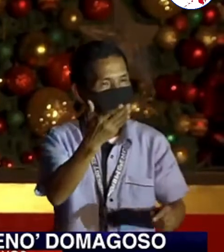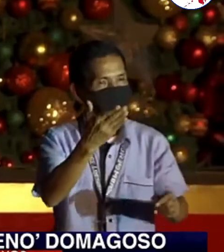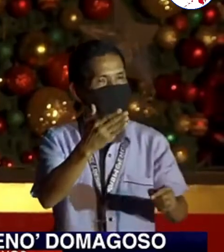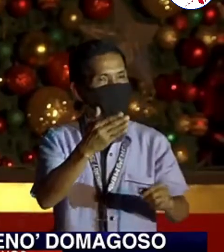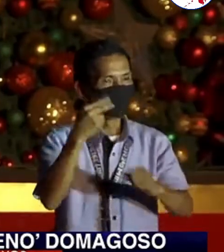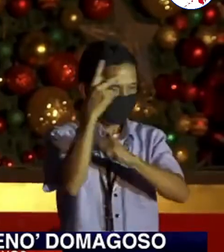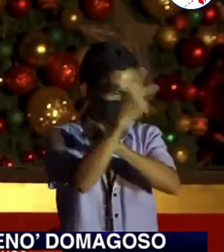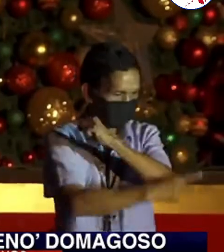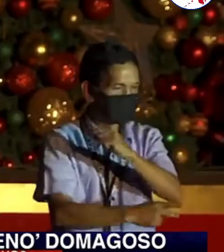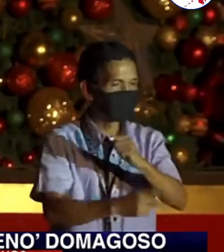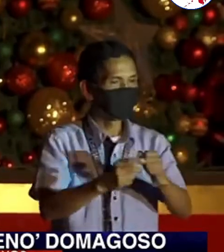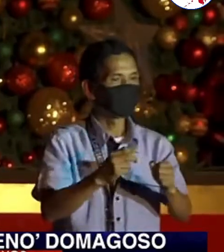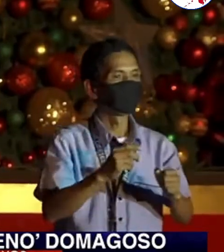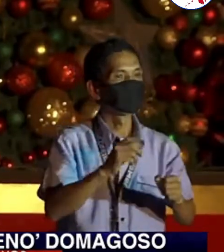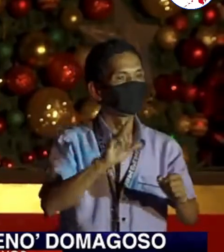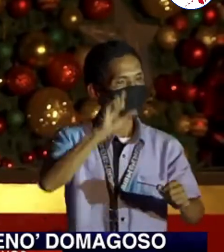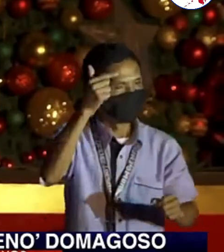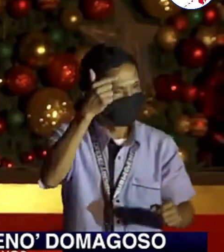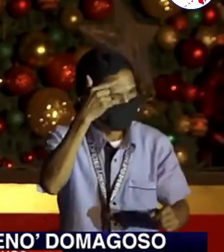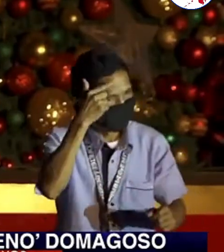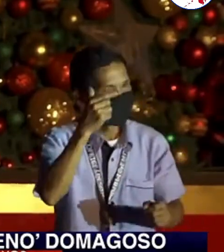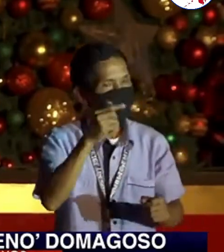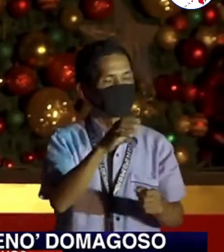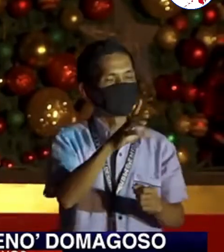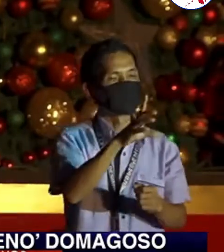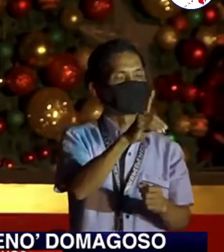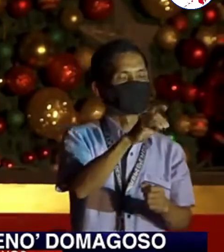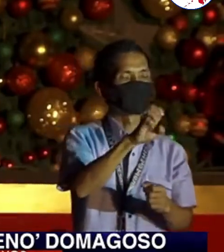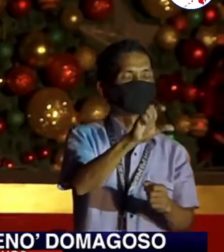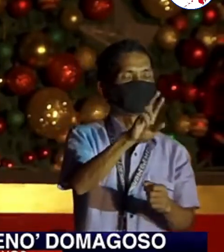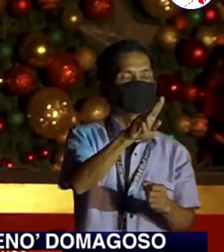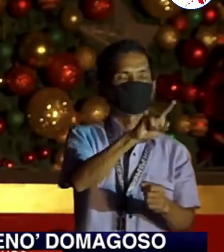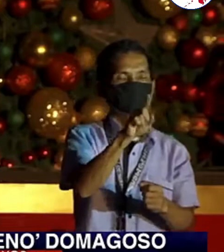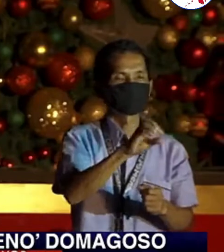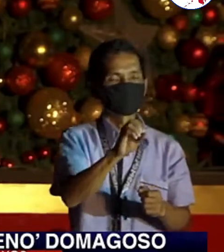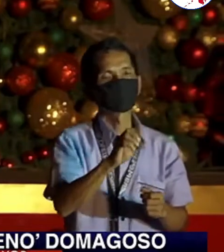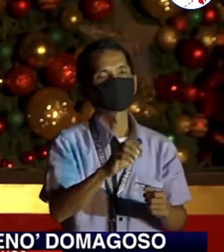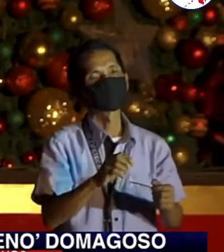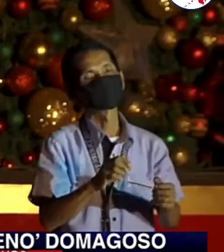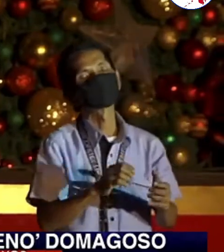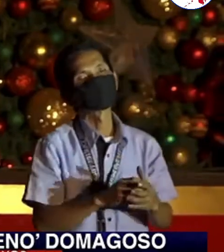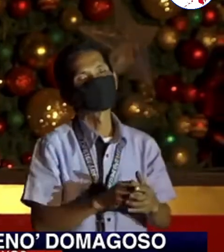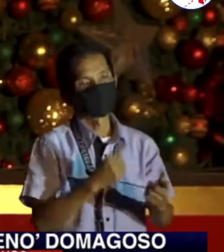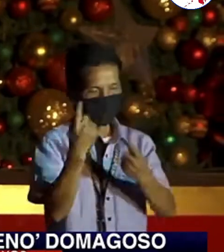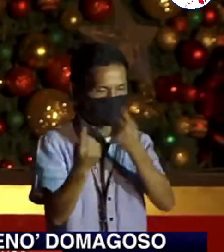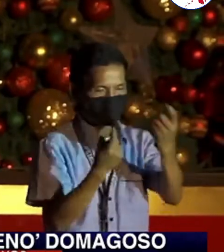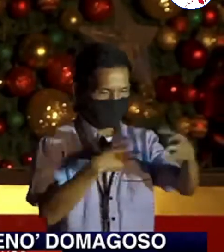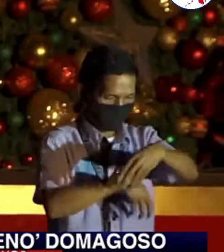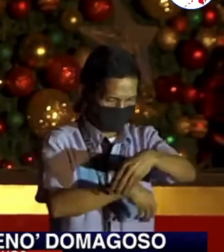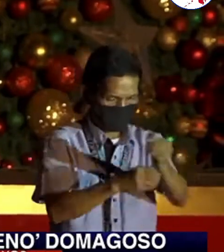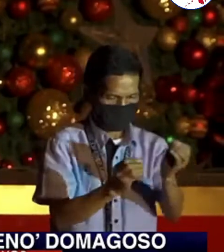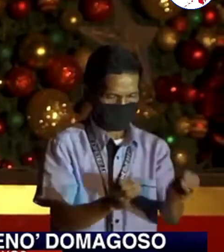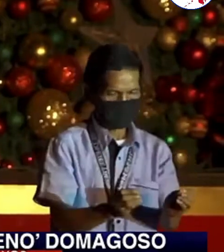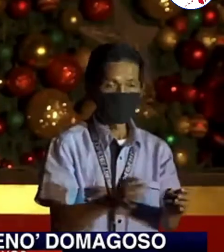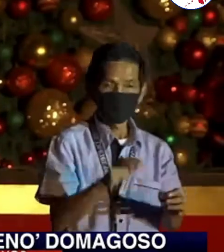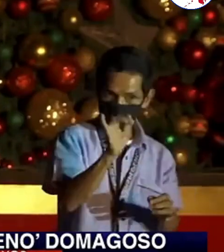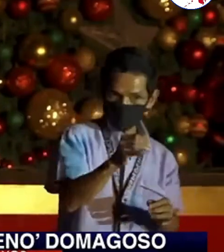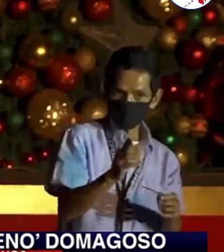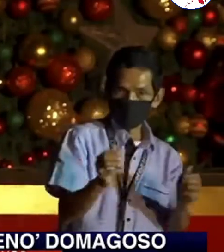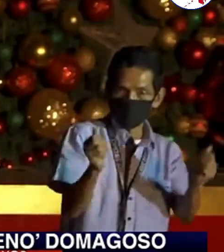Government. Dr. Eliseo de la Cruz, Provincial History, Arts, Culture, and Tourism Office. At